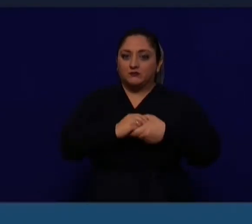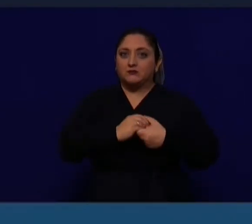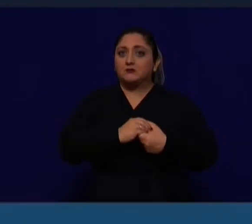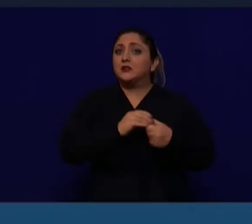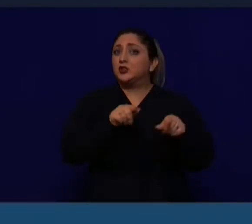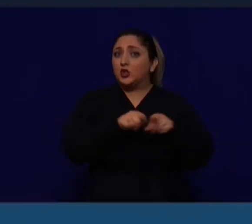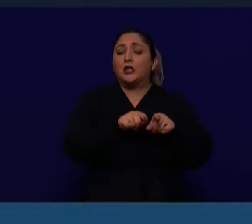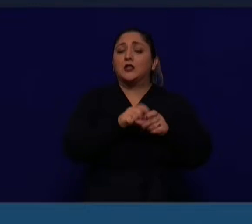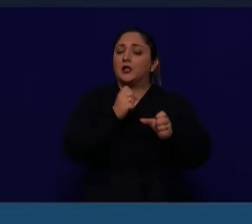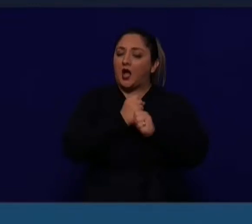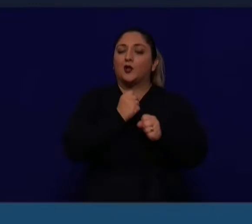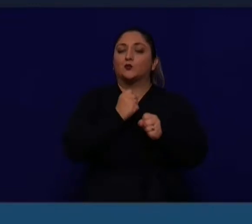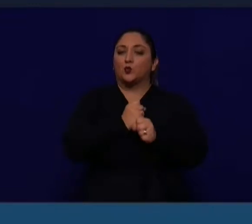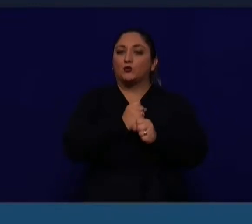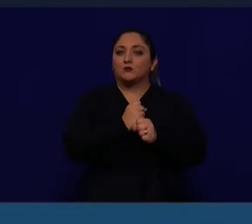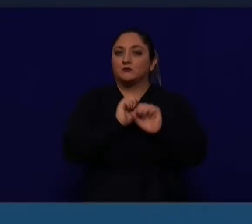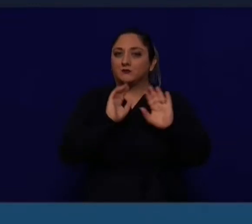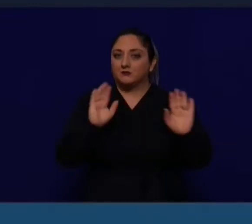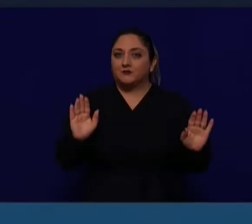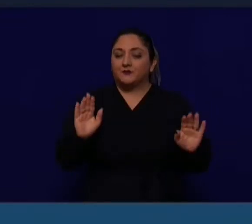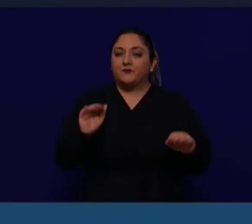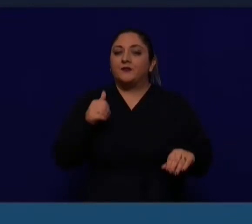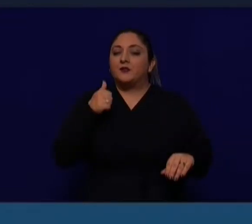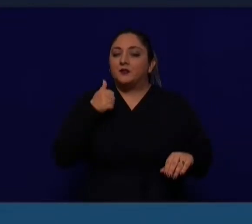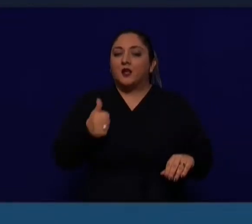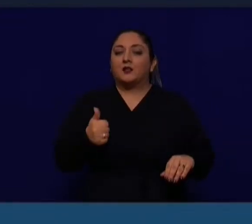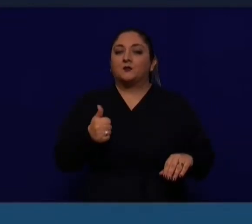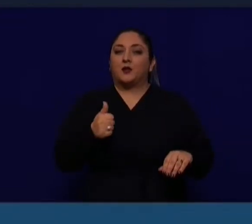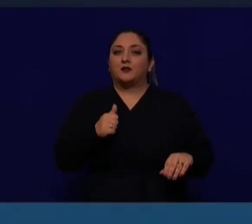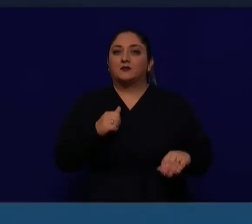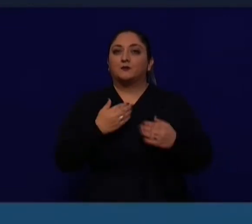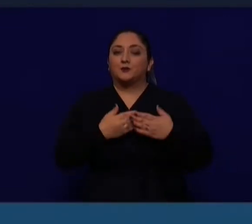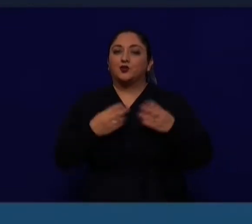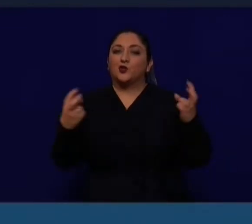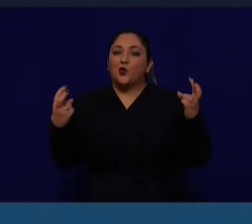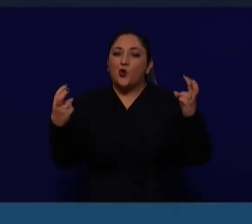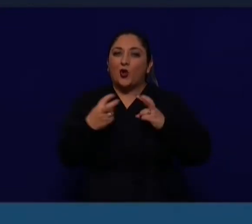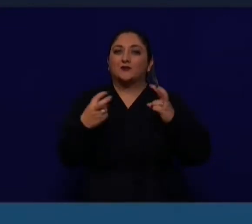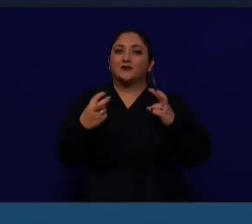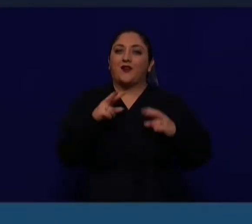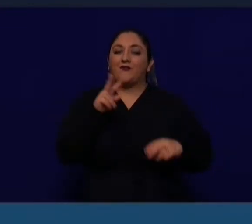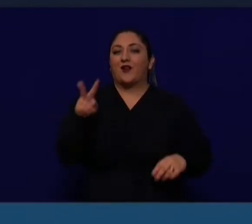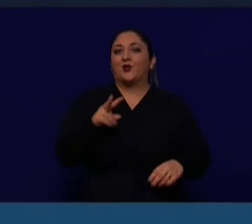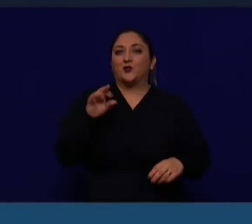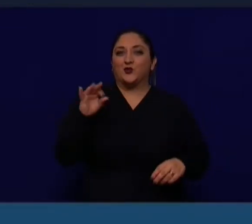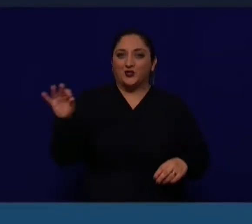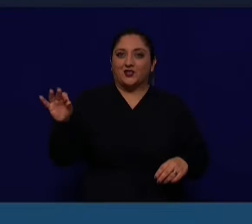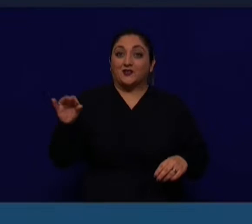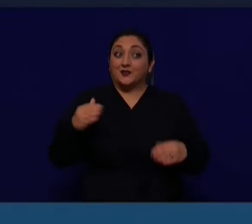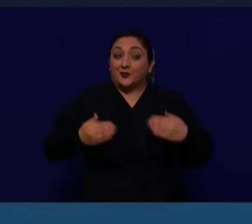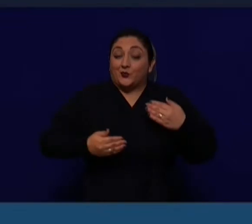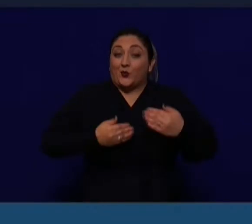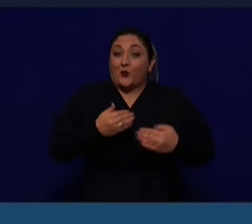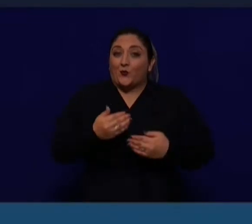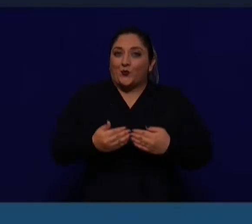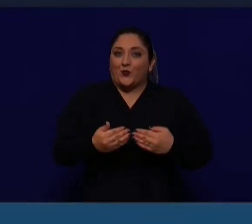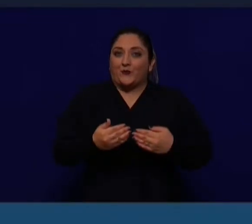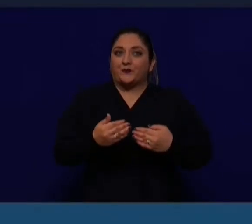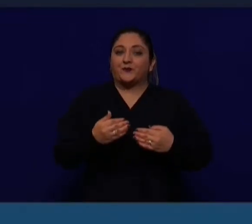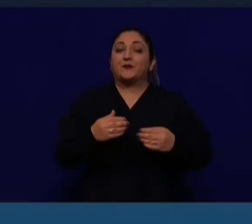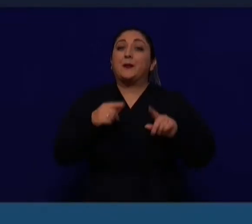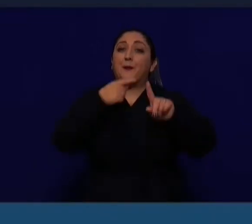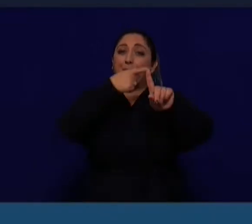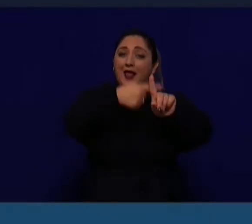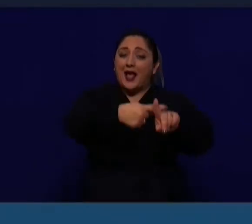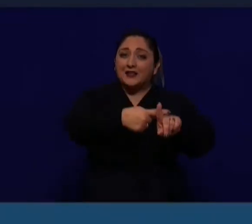tal-idejn, tal-użu tal-mask li inti kollok distanza ta' 2 metri, dawk importanti li jibqgħu hemmhekk ukoll, imma jridu jkomplu